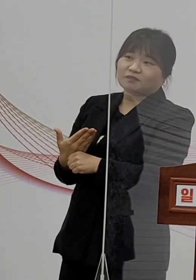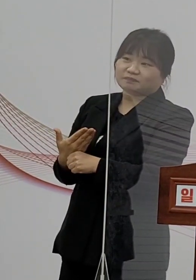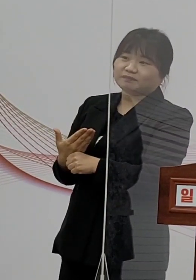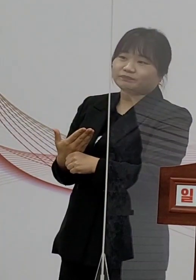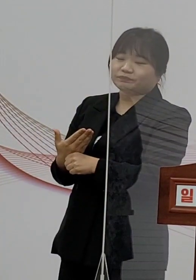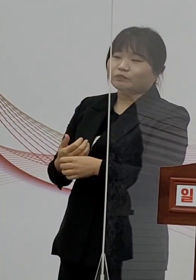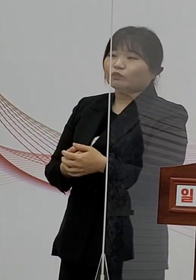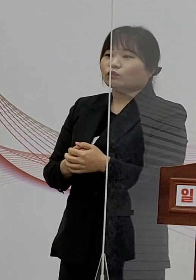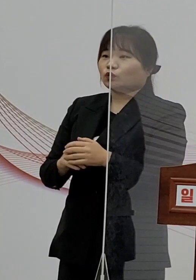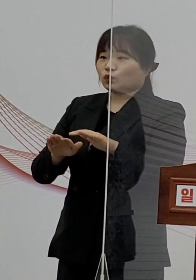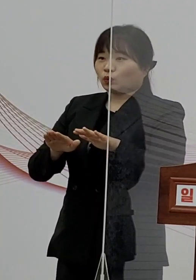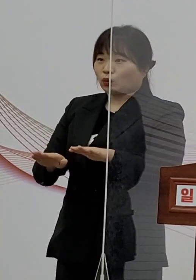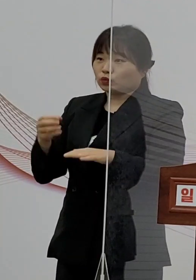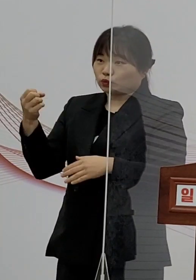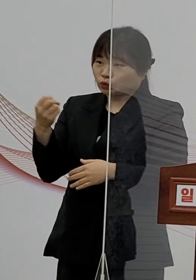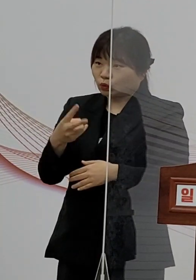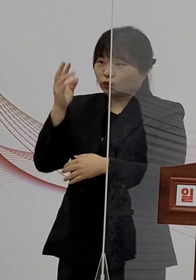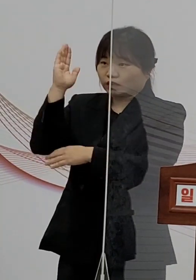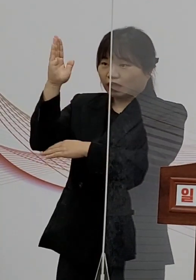오늘 대통령께서는